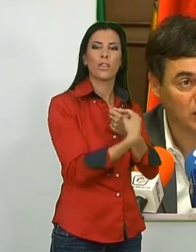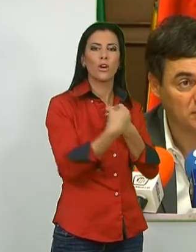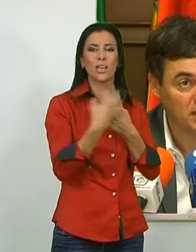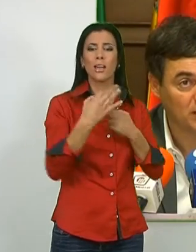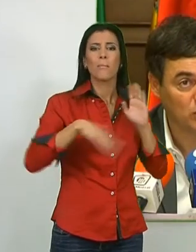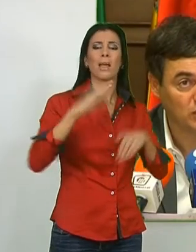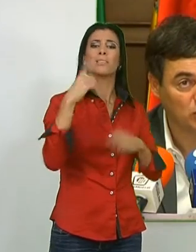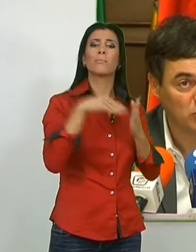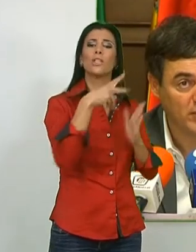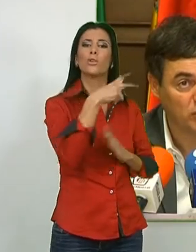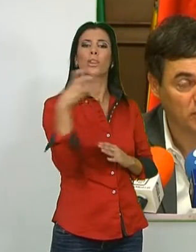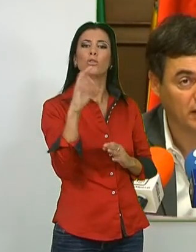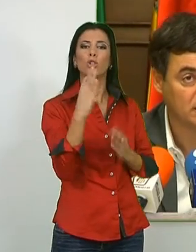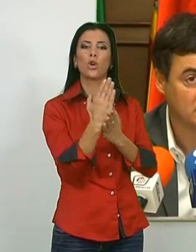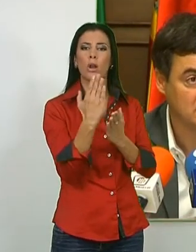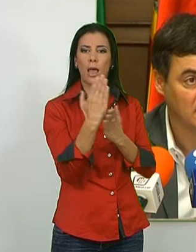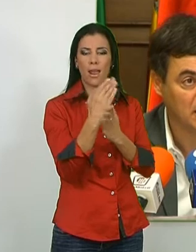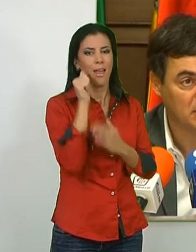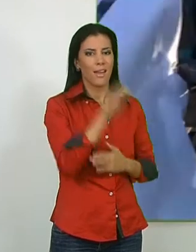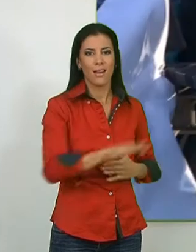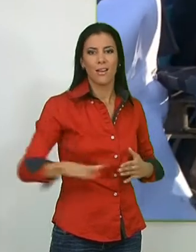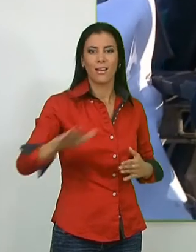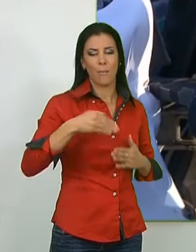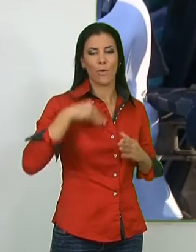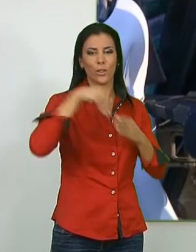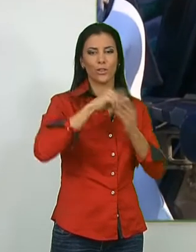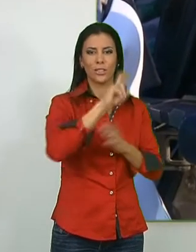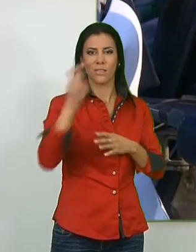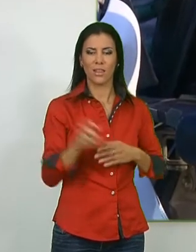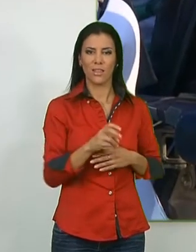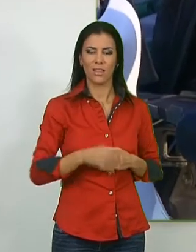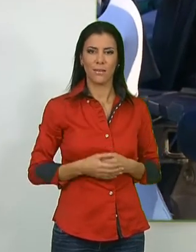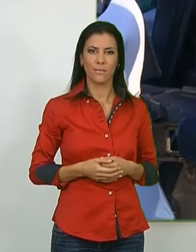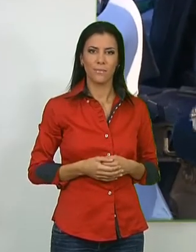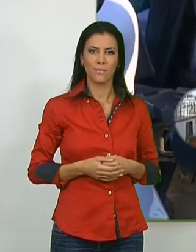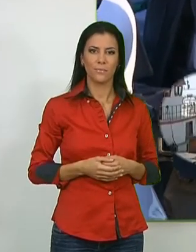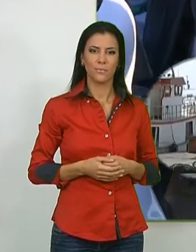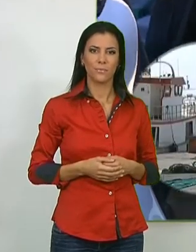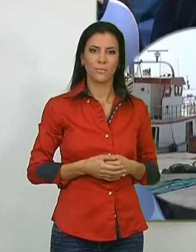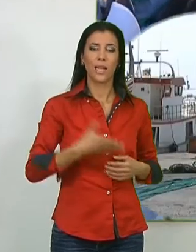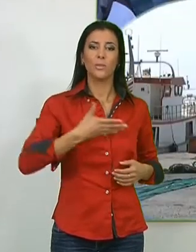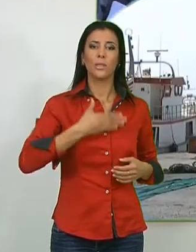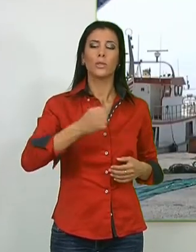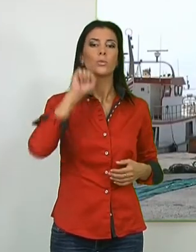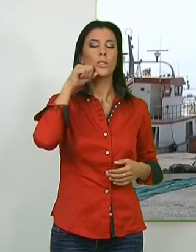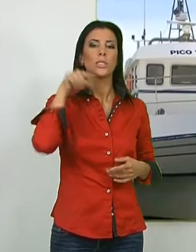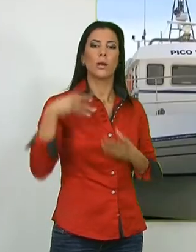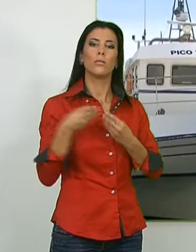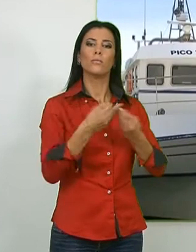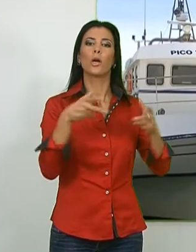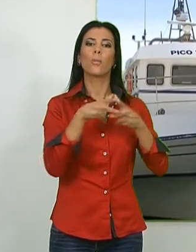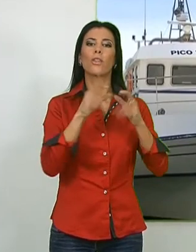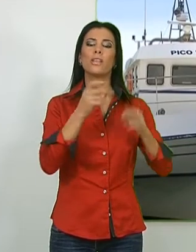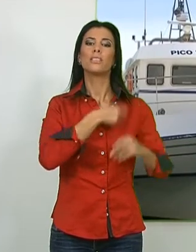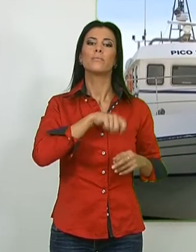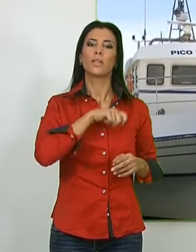participación de más de 1200 escolares en este tipo de actividades el ayuntamiento de motril